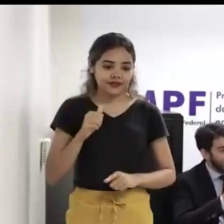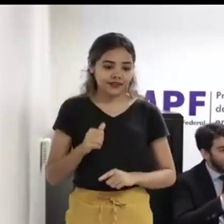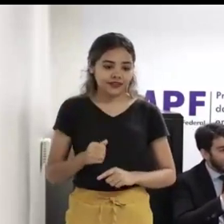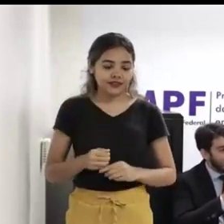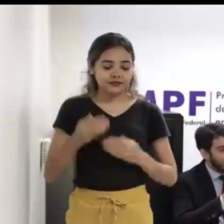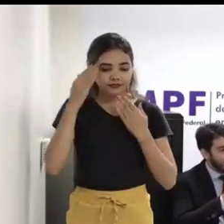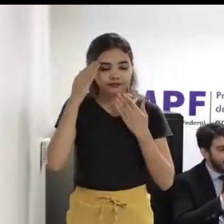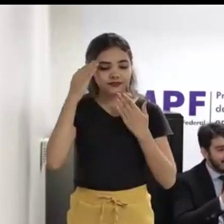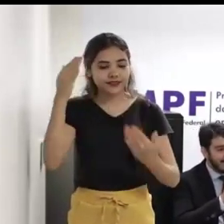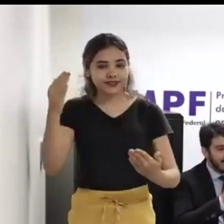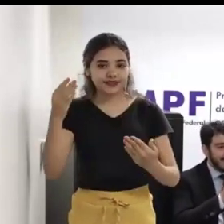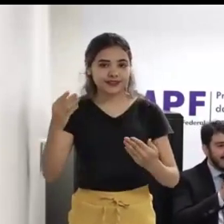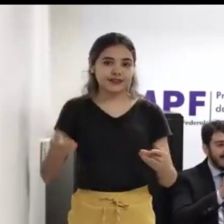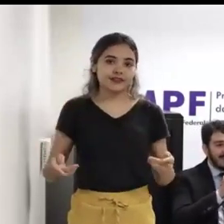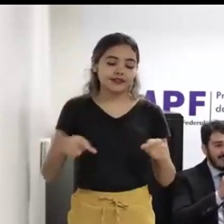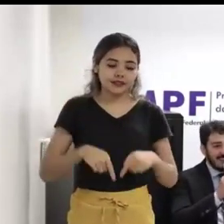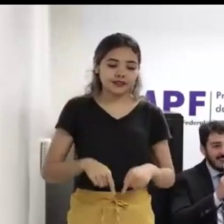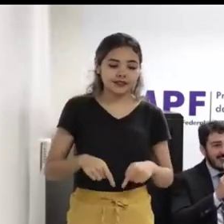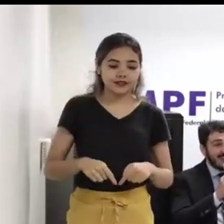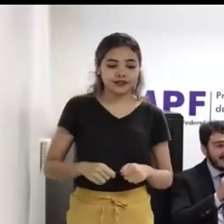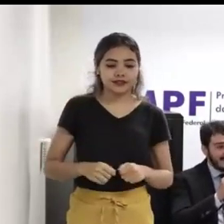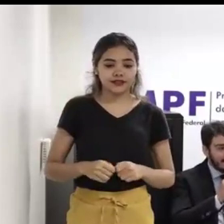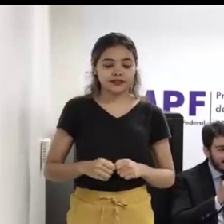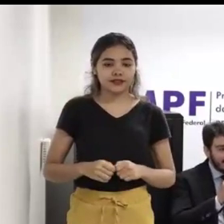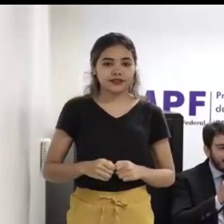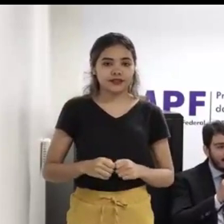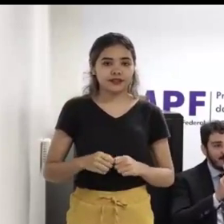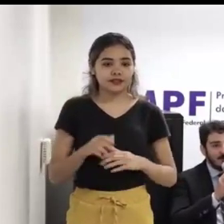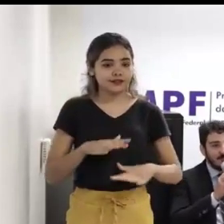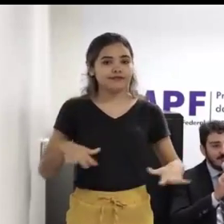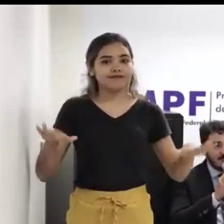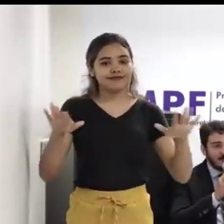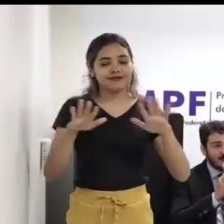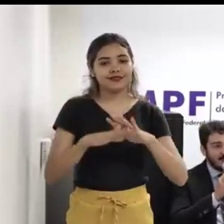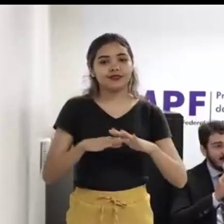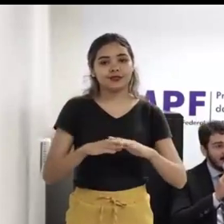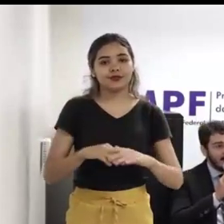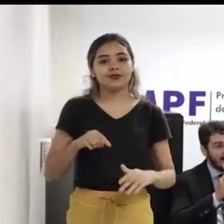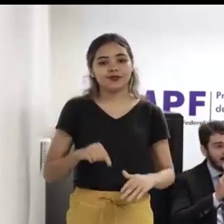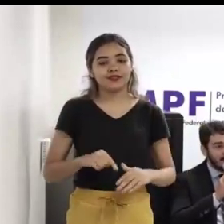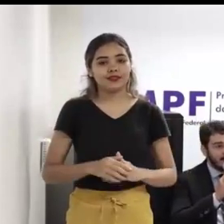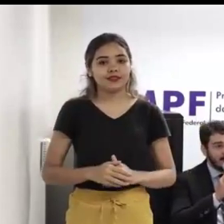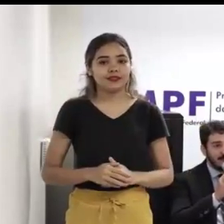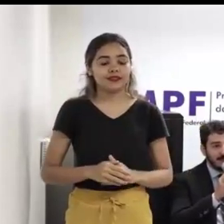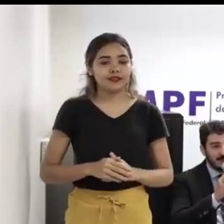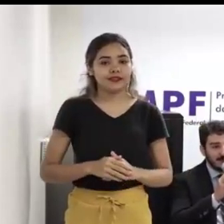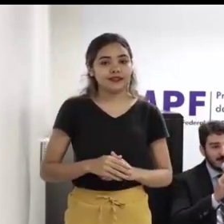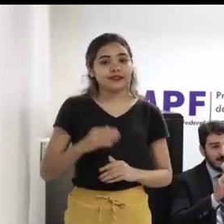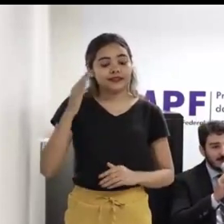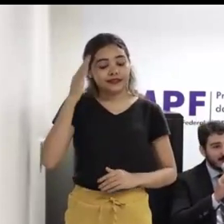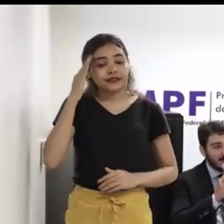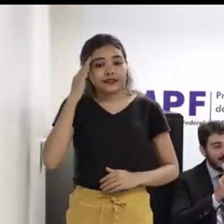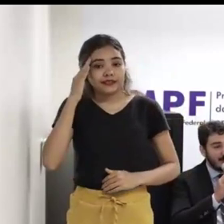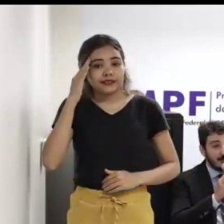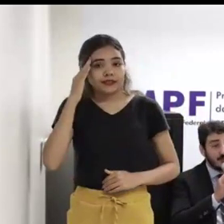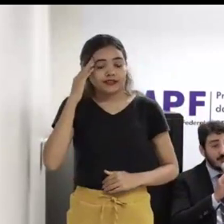Cardoso promotora de Justiça eh agradecer a presença de todos vocês eu sei que é um assunto difícil de